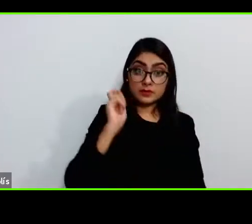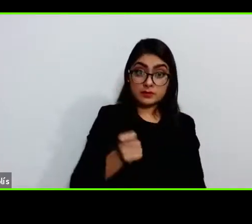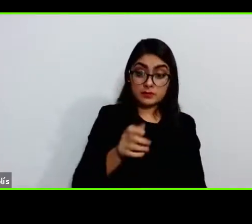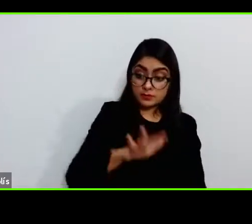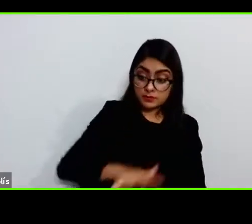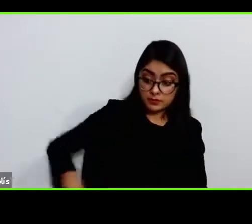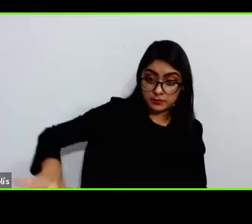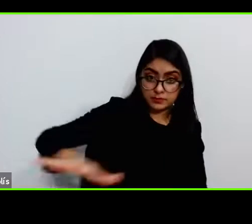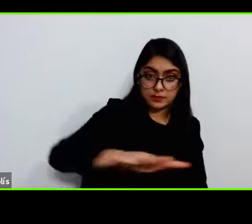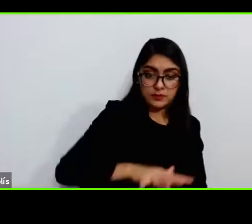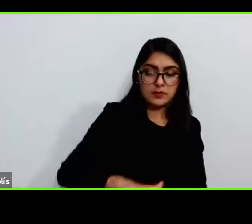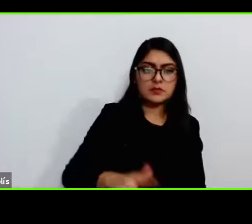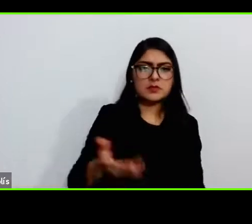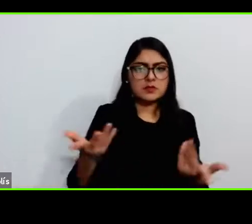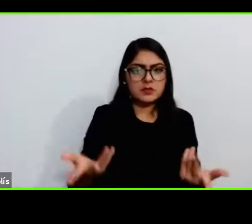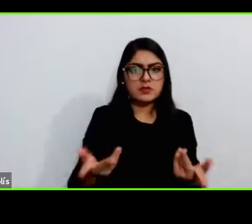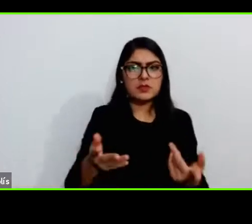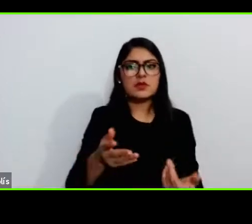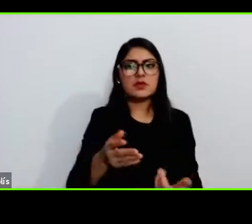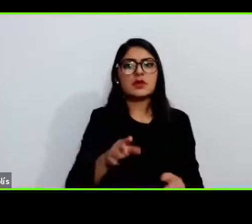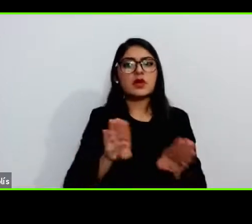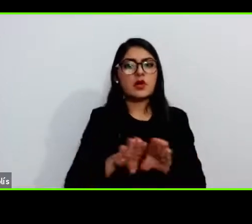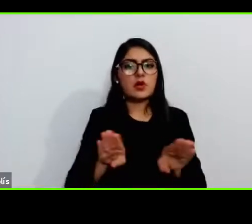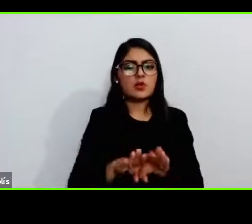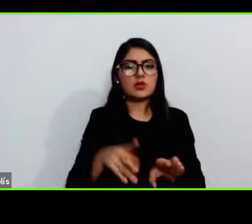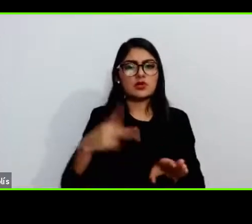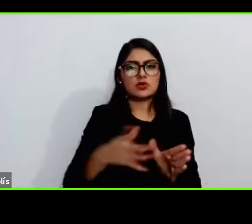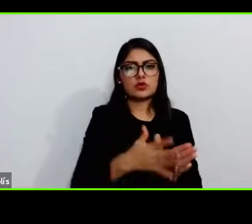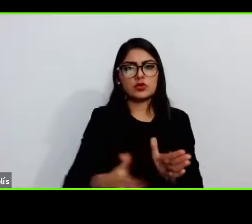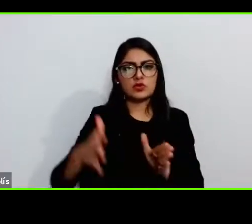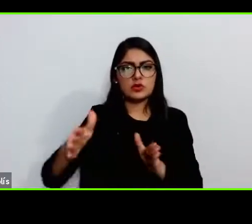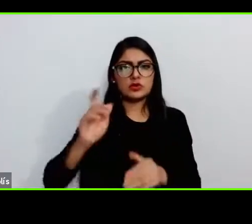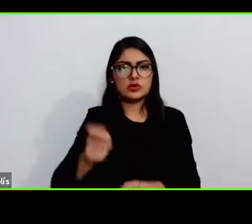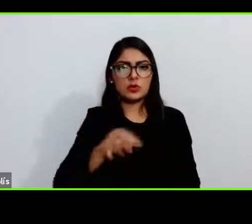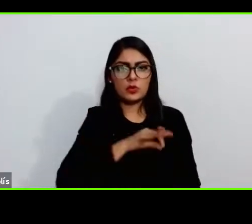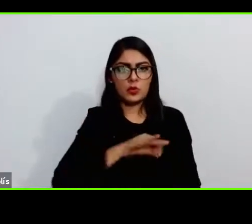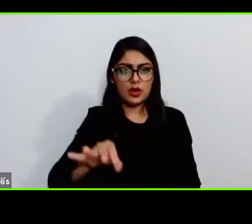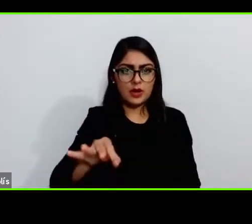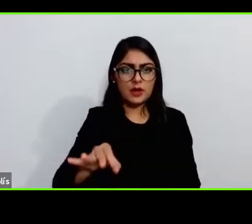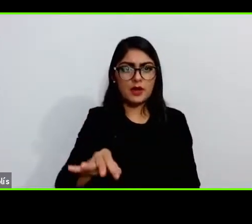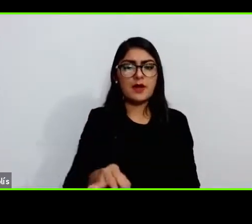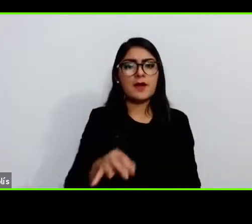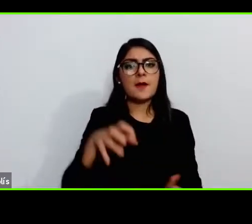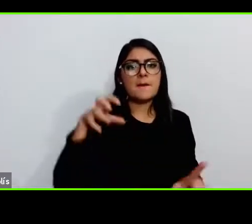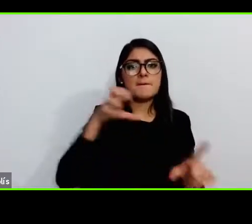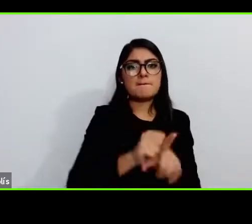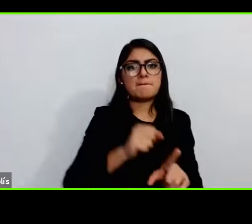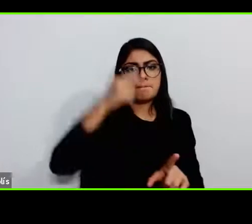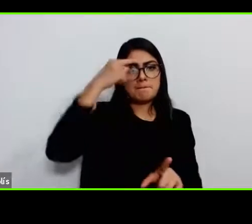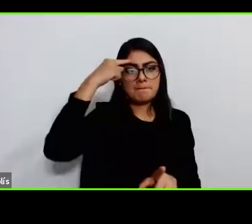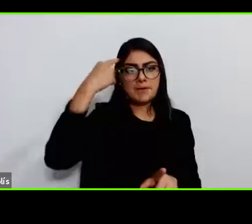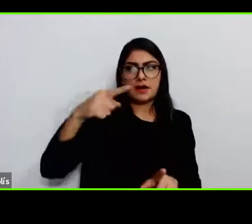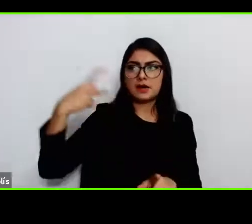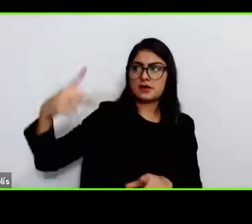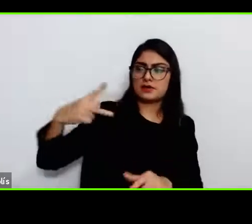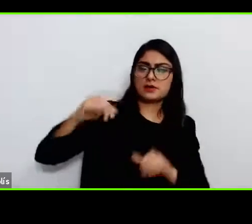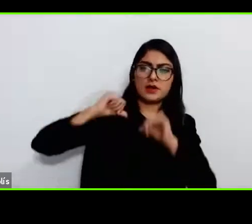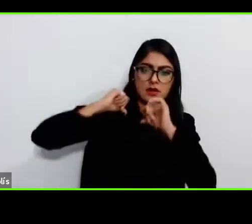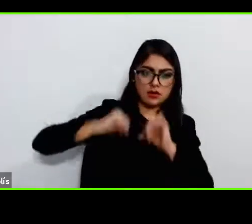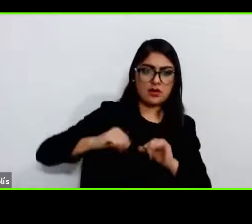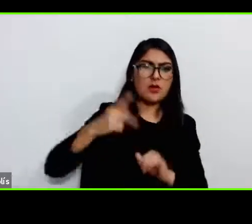las posibilidades que existían en su momento y que consideraban oportunas o convenientes las élites políticas de ese